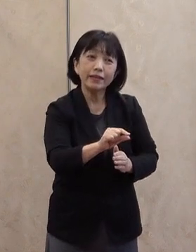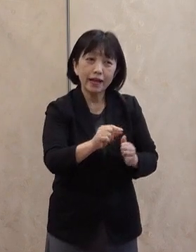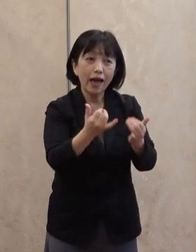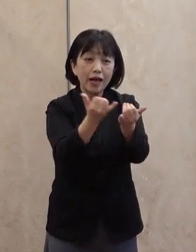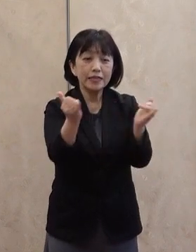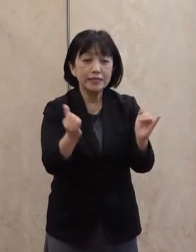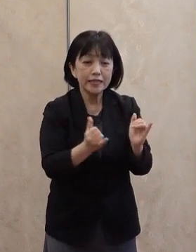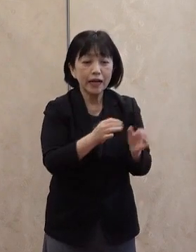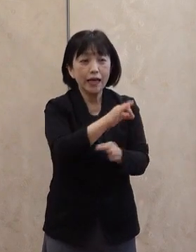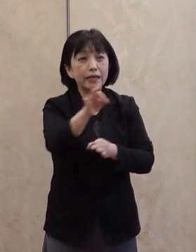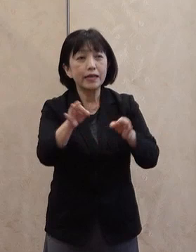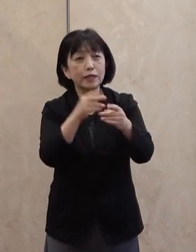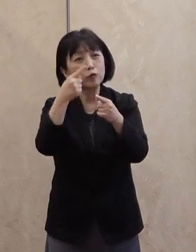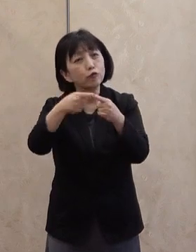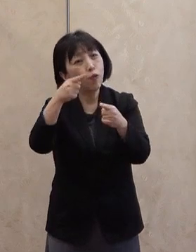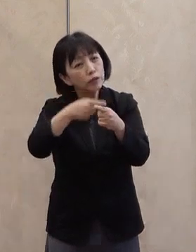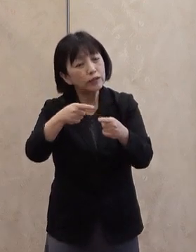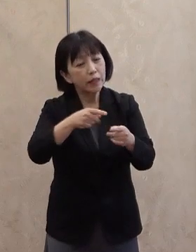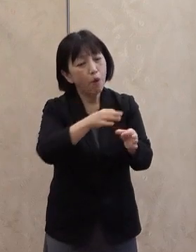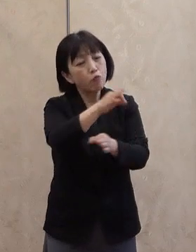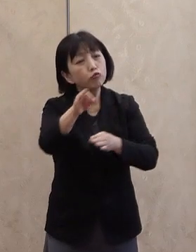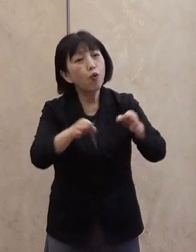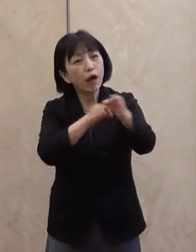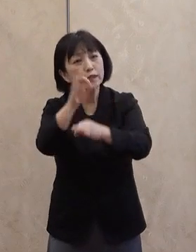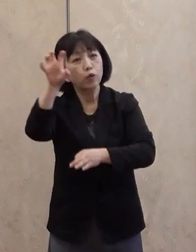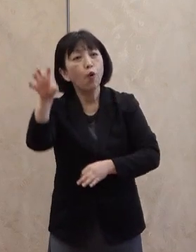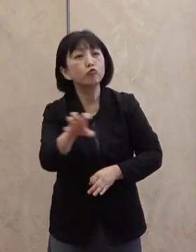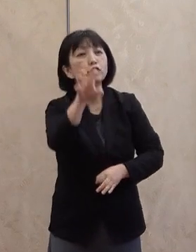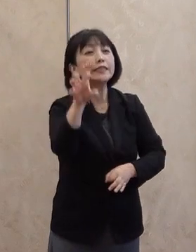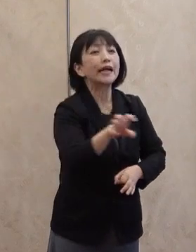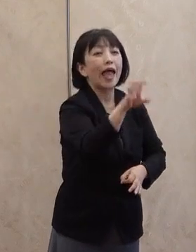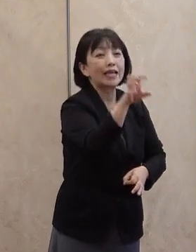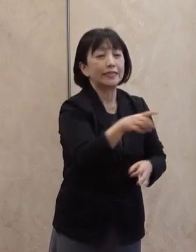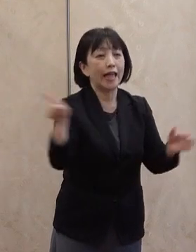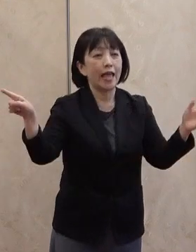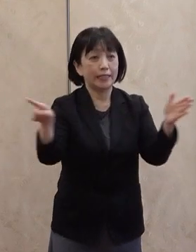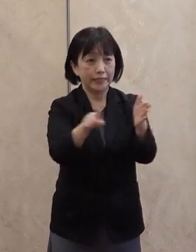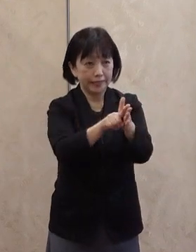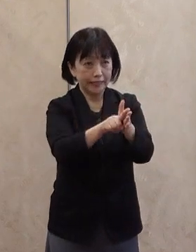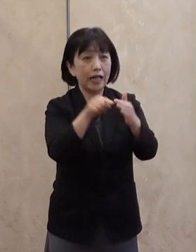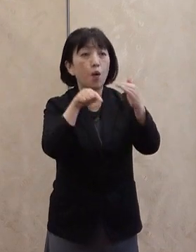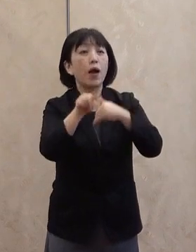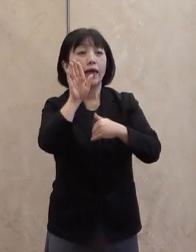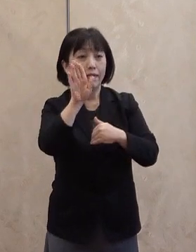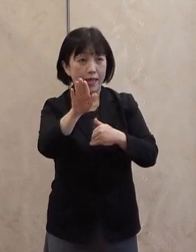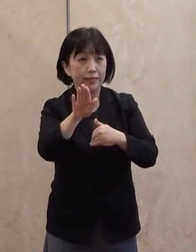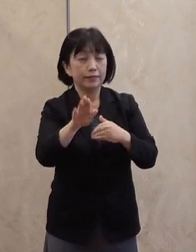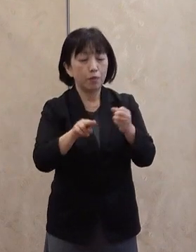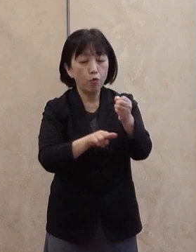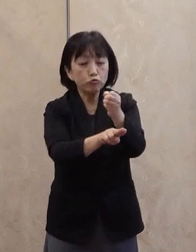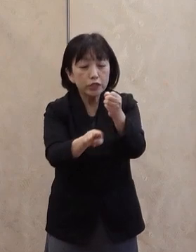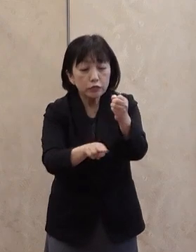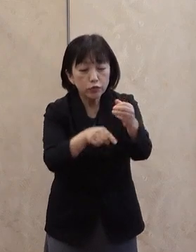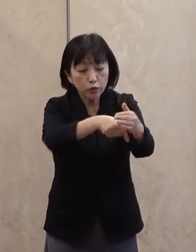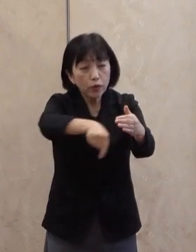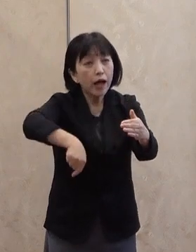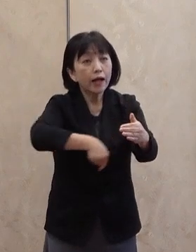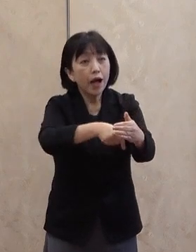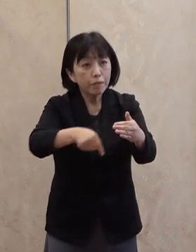少しずつでも動かしていくということをこう繰り返してきたわけですけど、このウイルスの中身っていうのが非常に